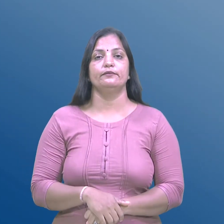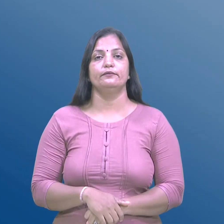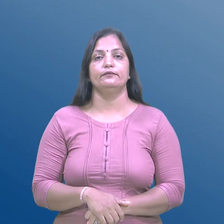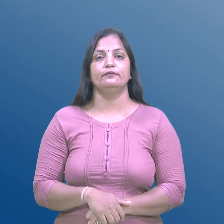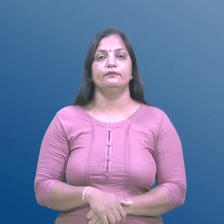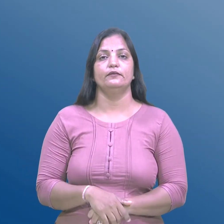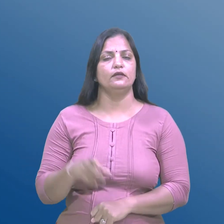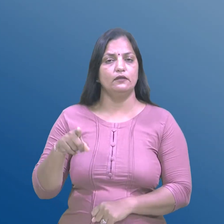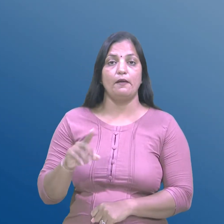પાંચમું,